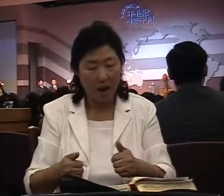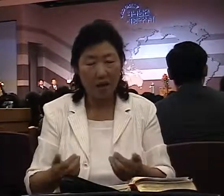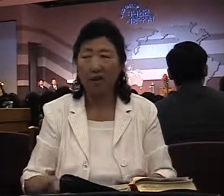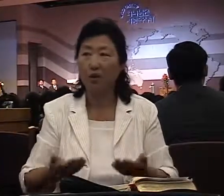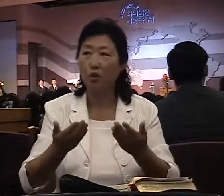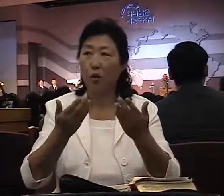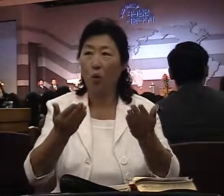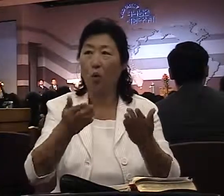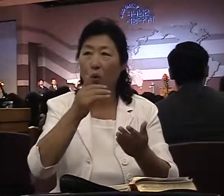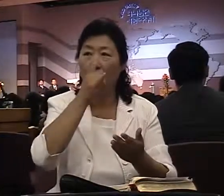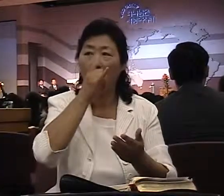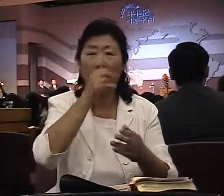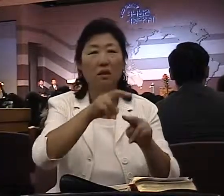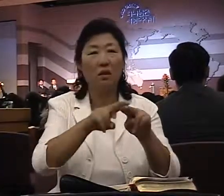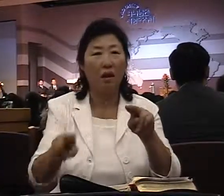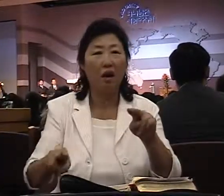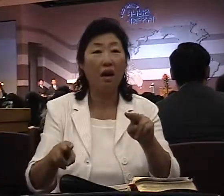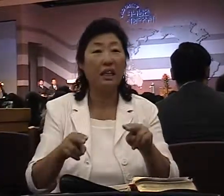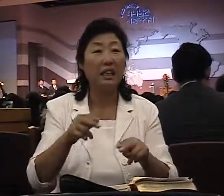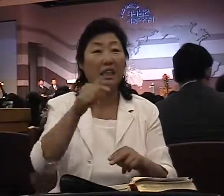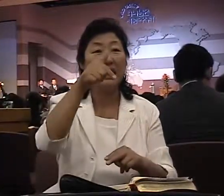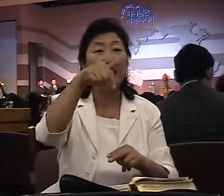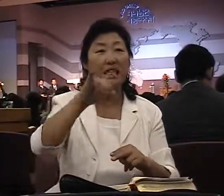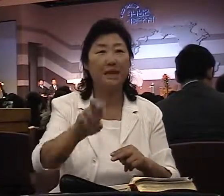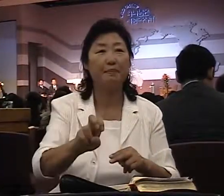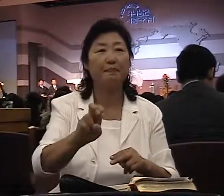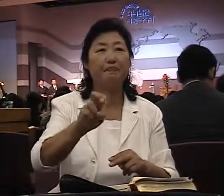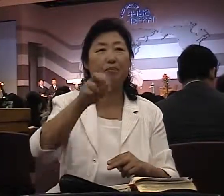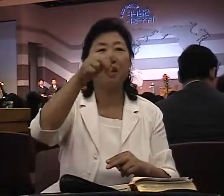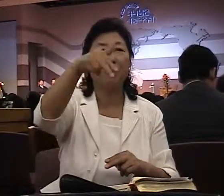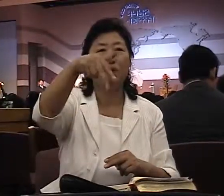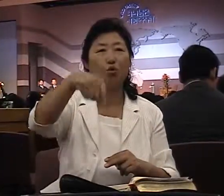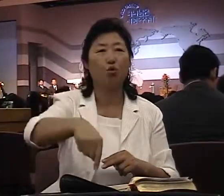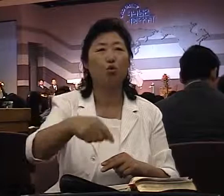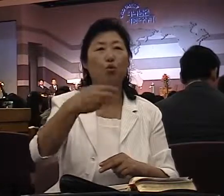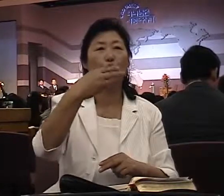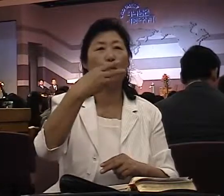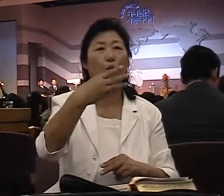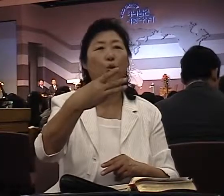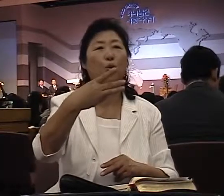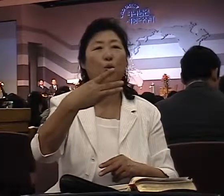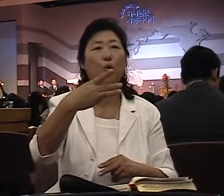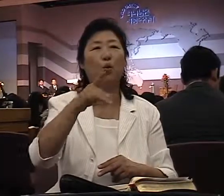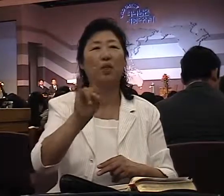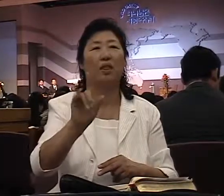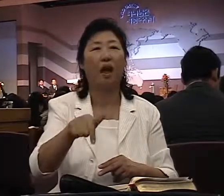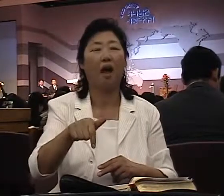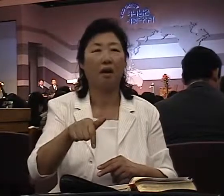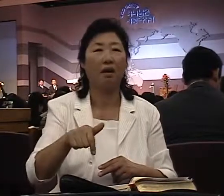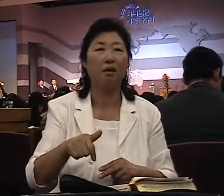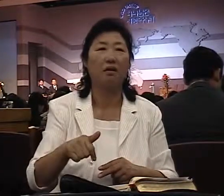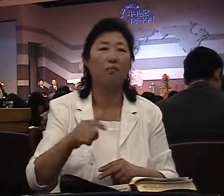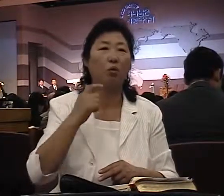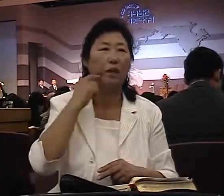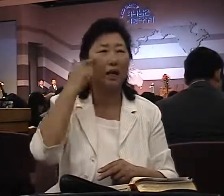보시면 2007 가을 당회원 사역 배치가 나와 있는데요. 참고해 주시기를 바라고요. 우리 청소년